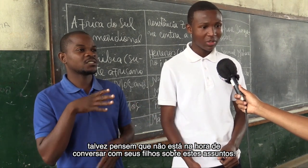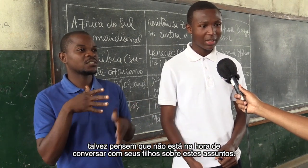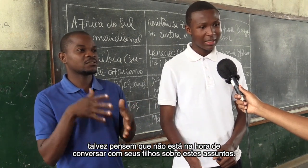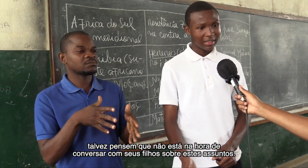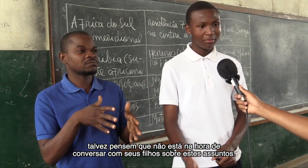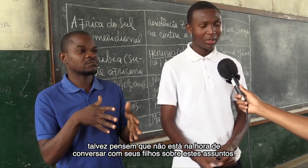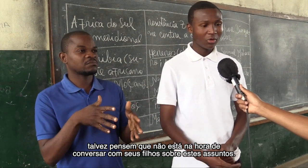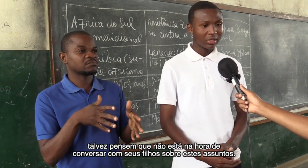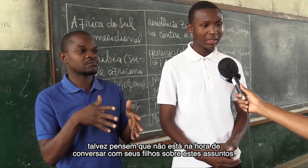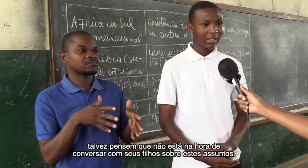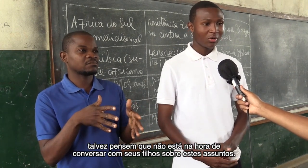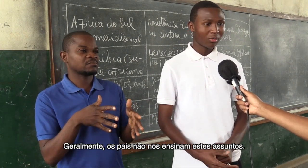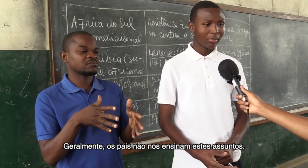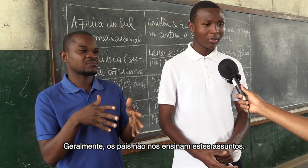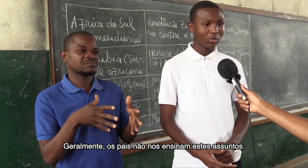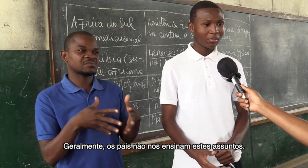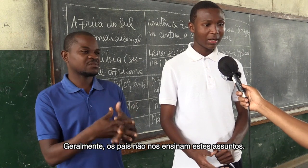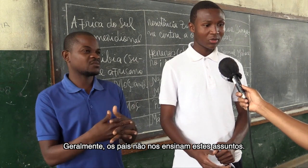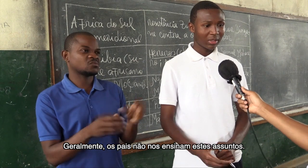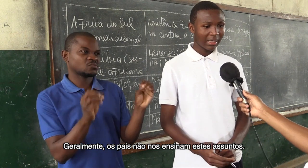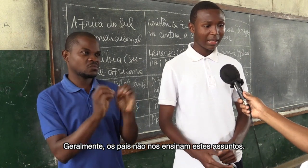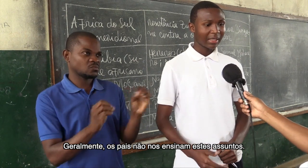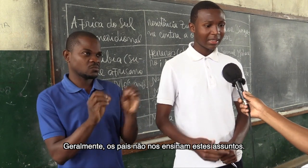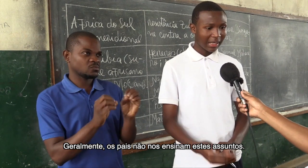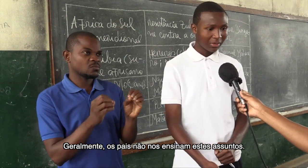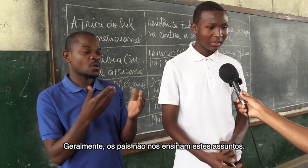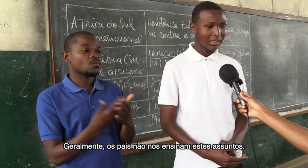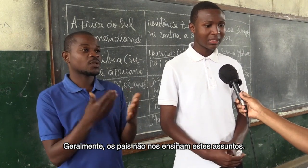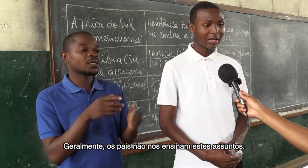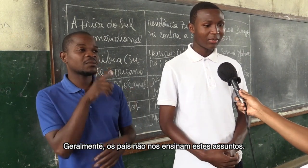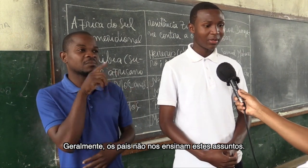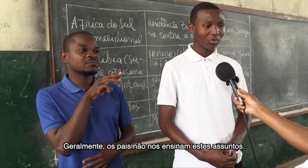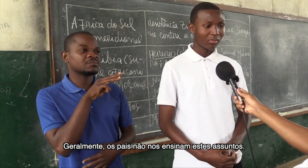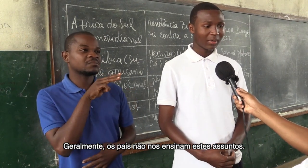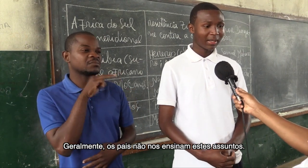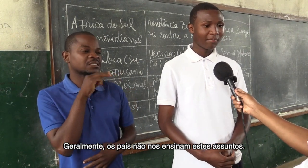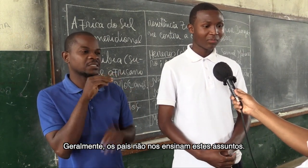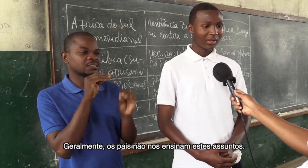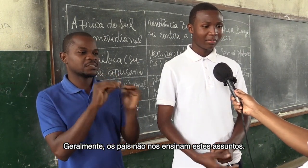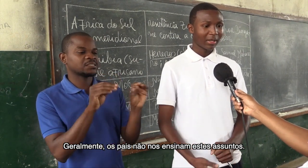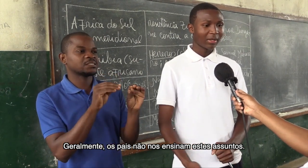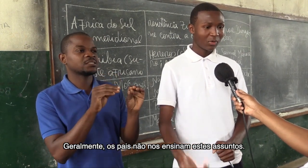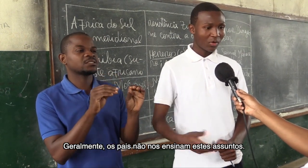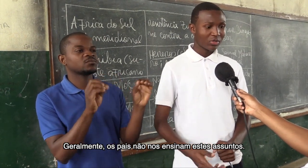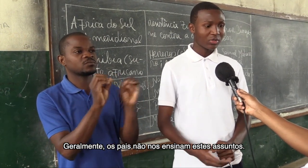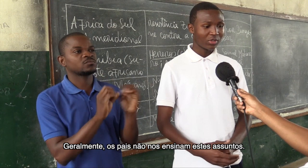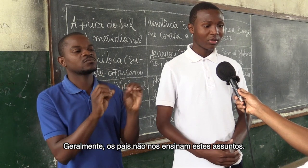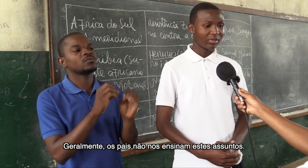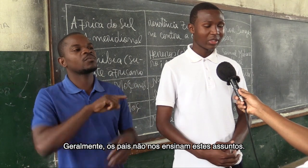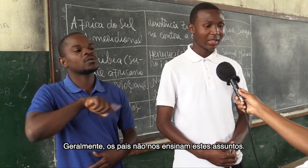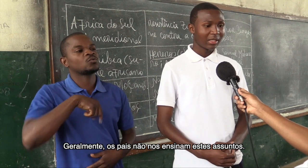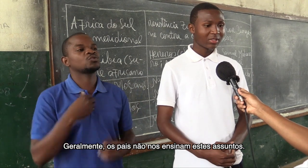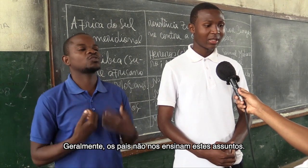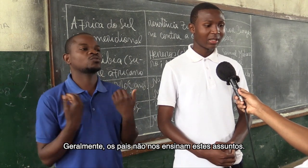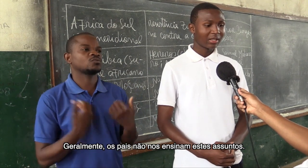filhos esse tipo de coisa. Normalmente, os pais não têm dado esse ensinamento para nós, os